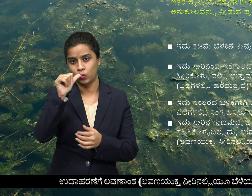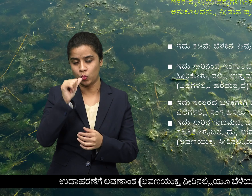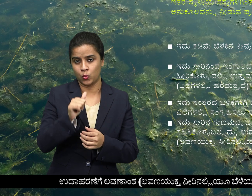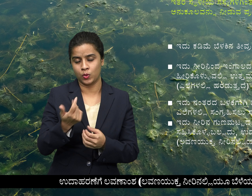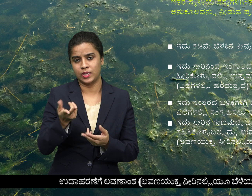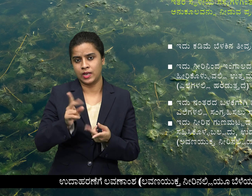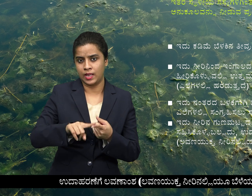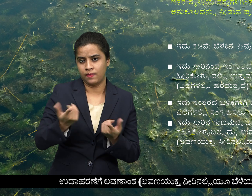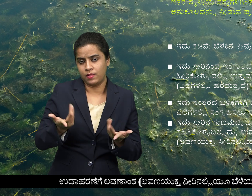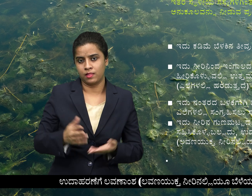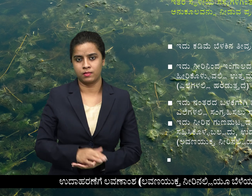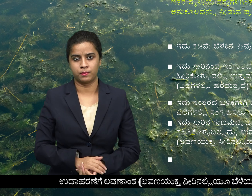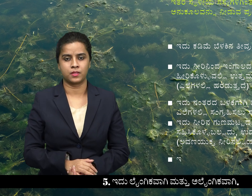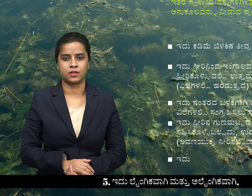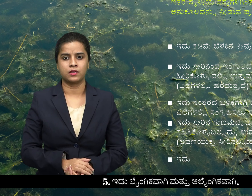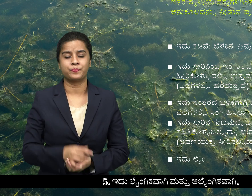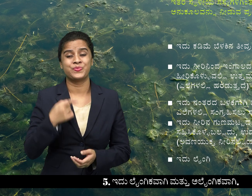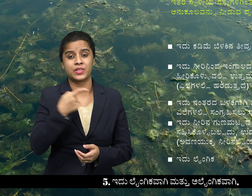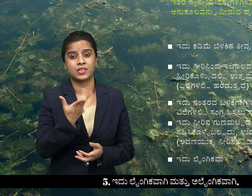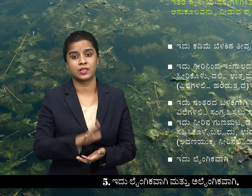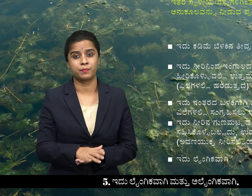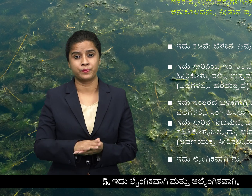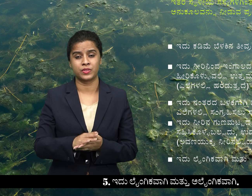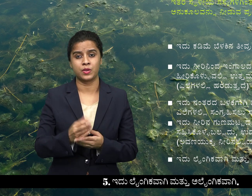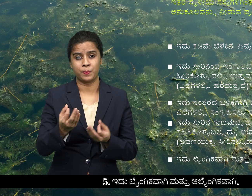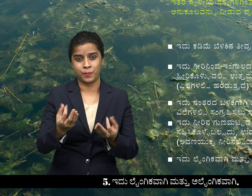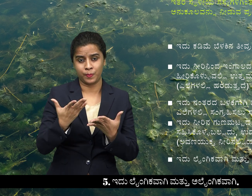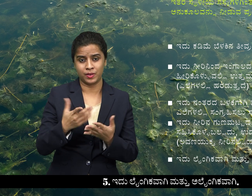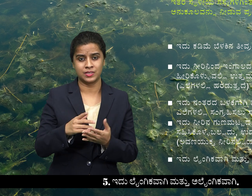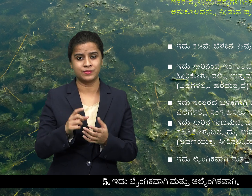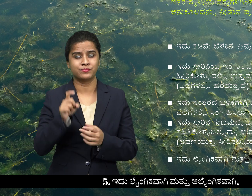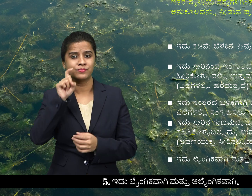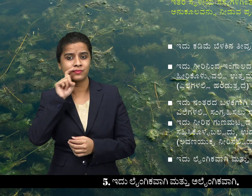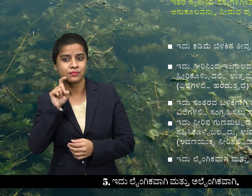5. ಇದು ಲೈಂಗಿಕವಾಗಿ ಮತ್ತು ಅಲೈಂಗಿಕವಾಗಿ